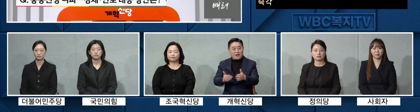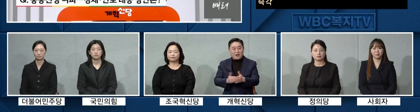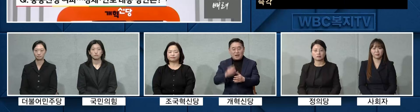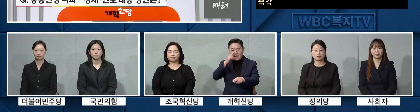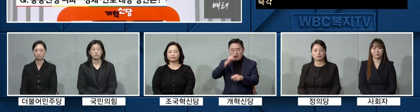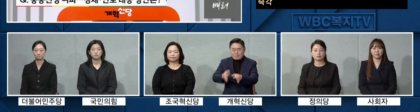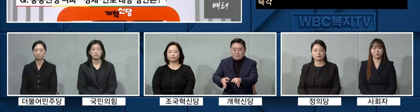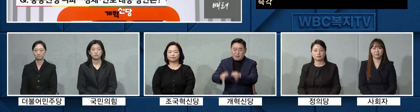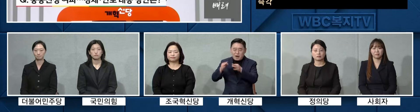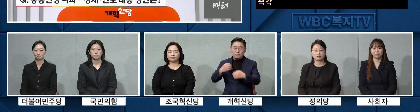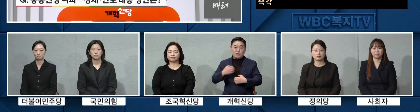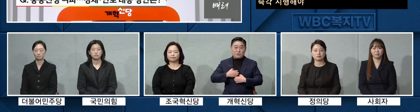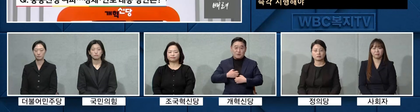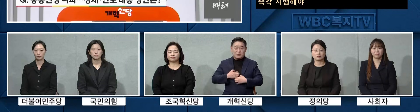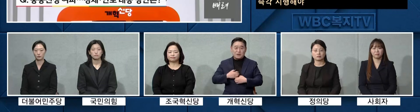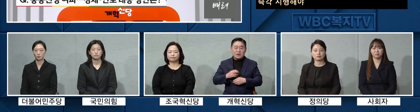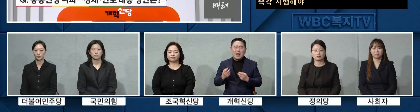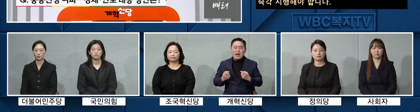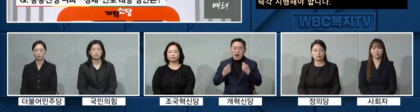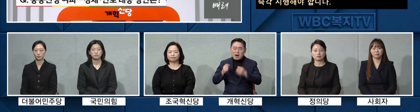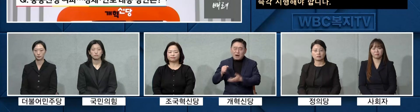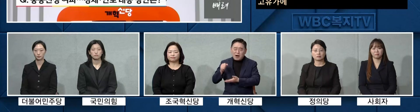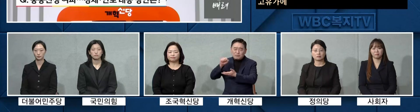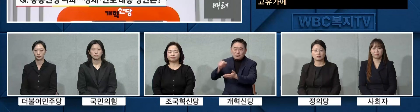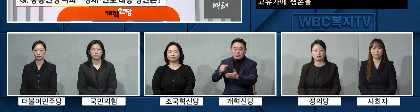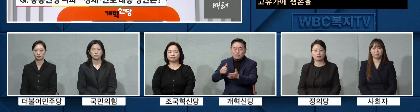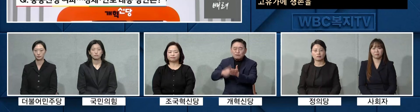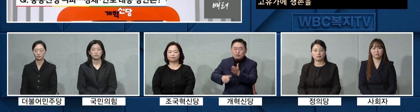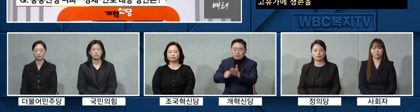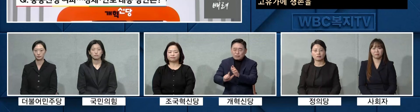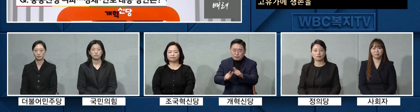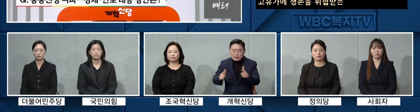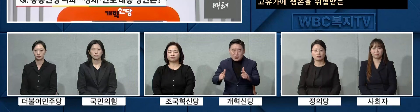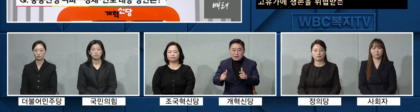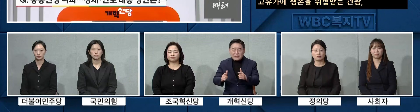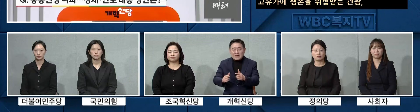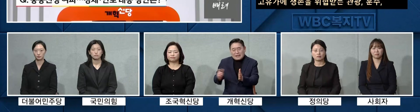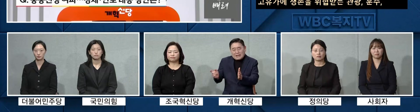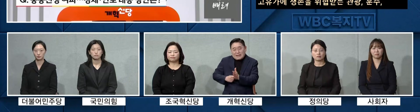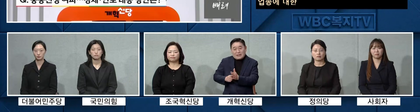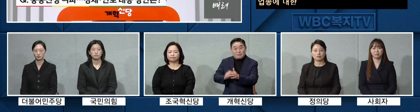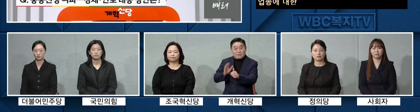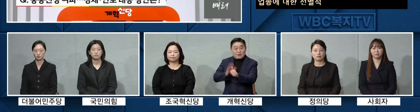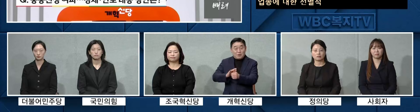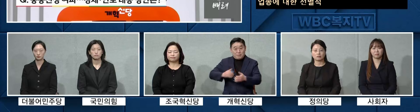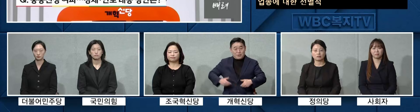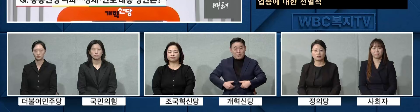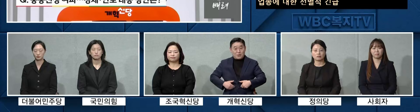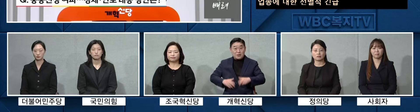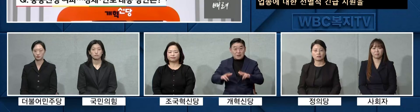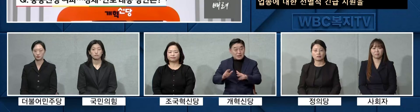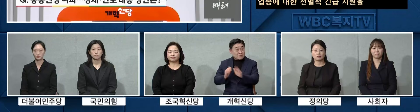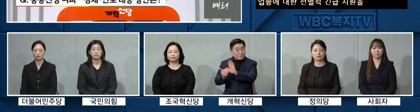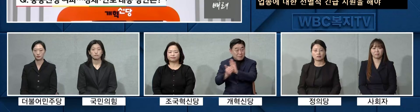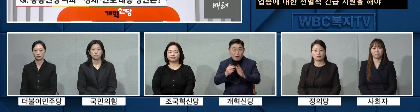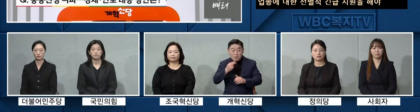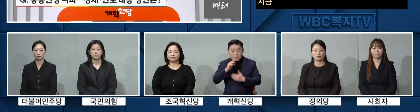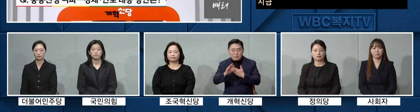고유가의 생존을 위협받는 관광, 운수, 물류업종에 대한 선별적 긴급 지원을 해야 합니다. 지금 막지